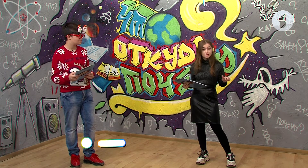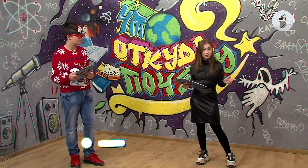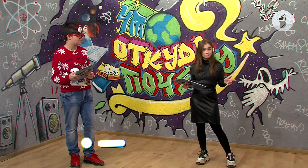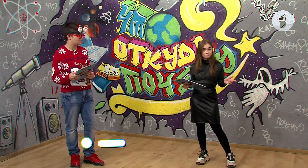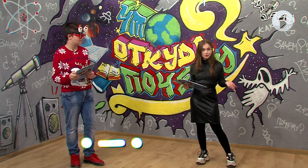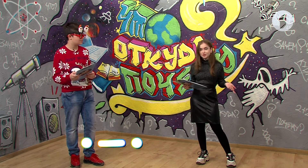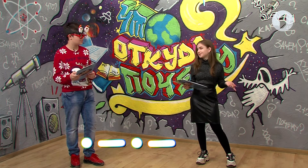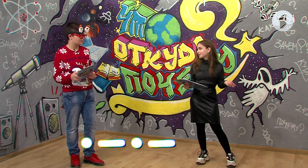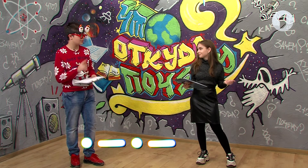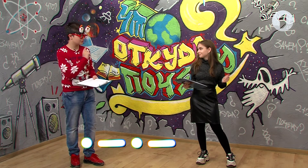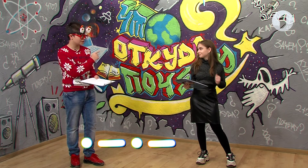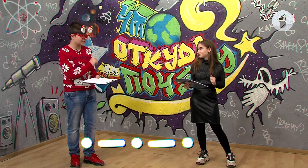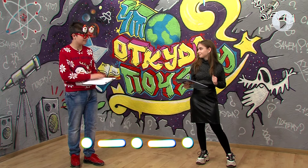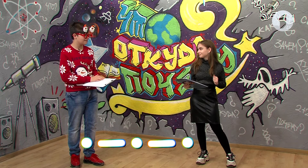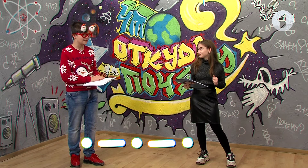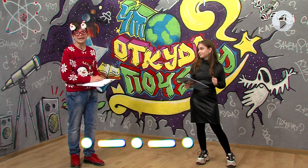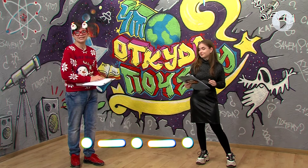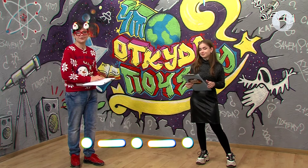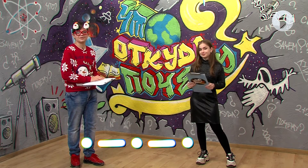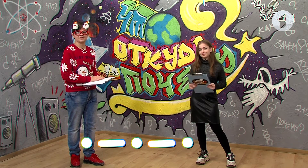Точка-тире, точка-тире. Точка. Смотрим сюжет.